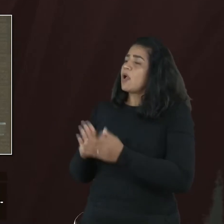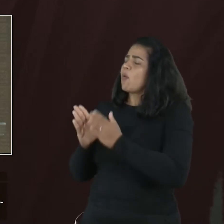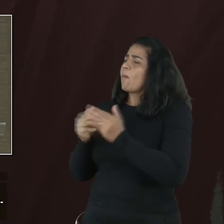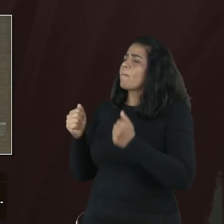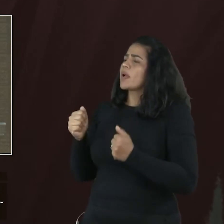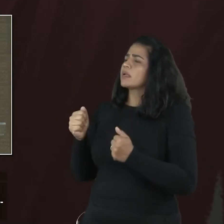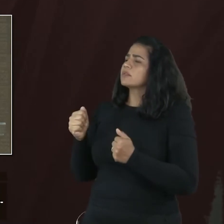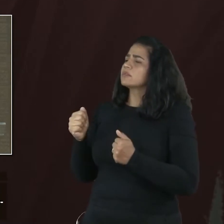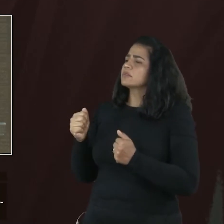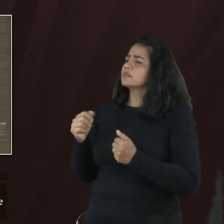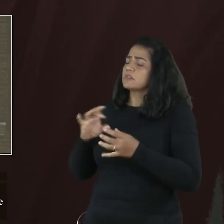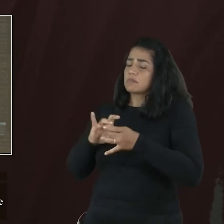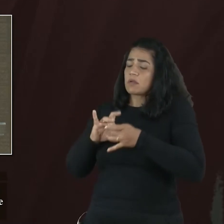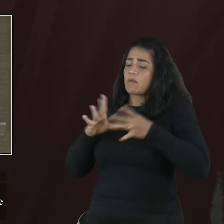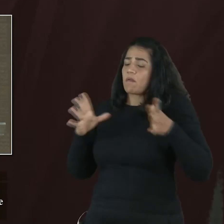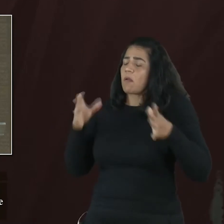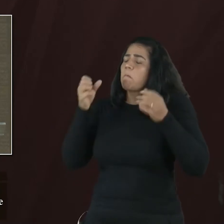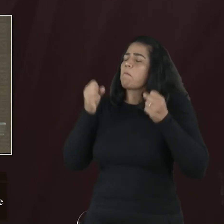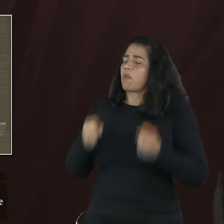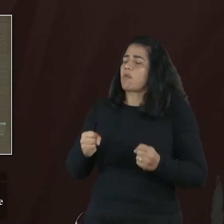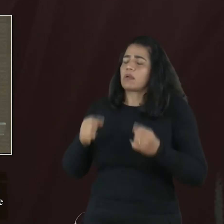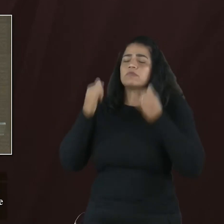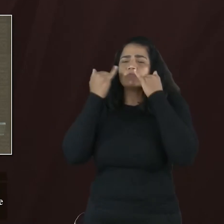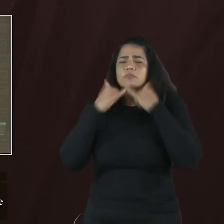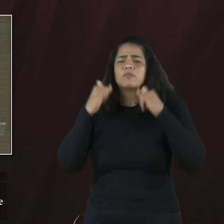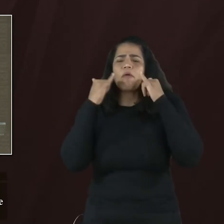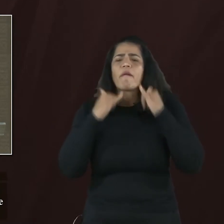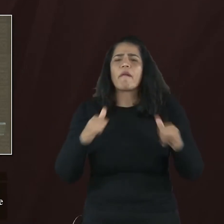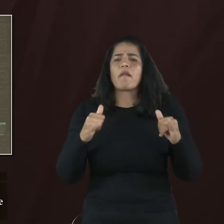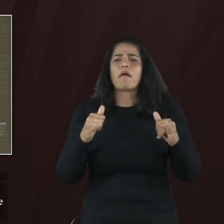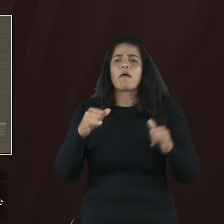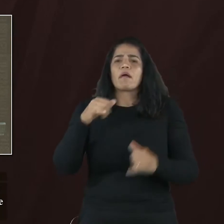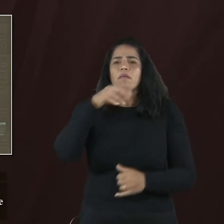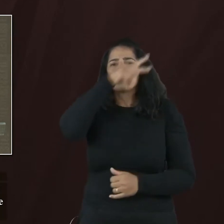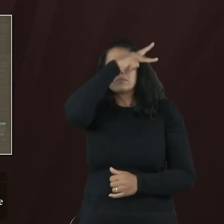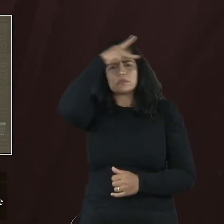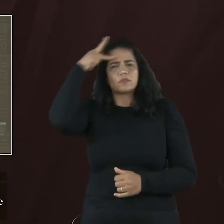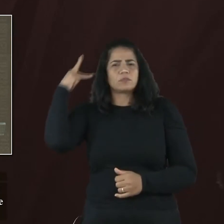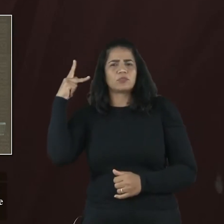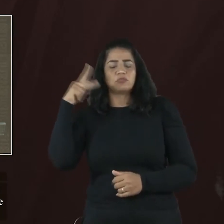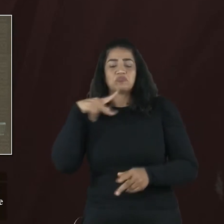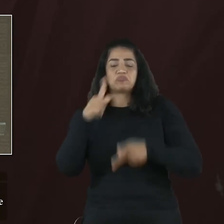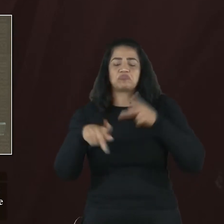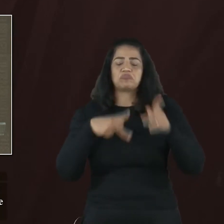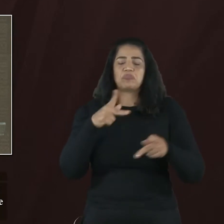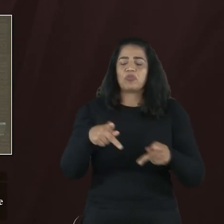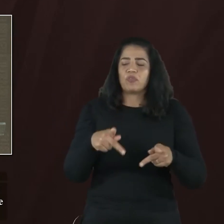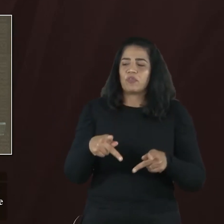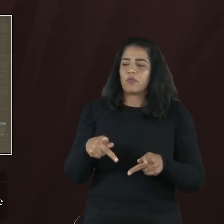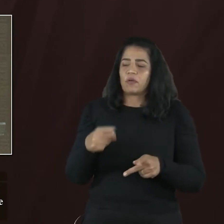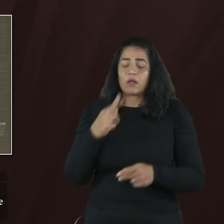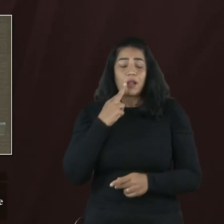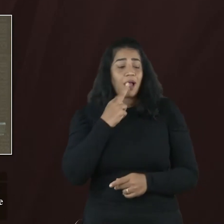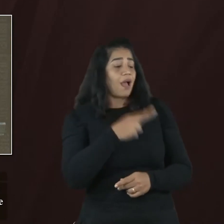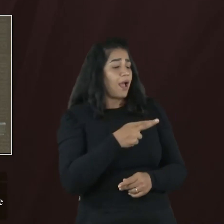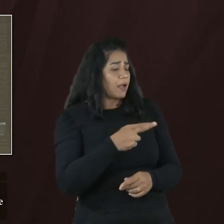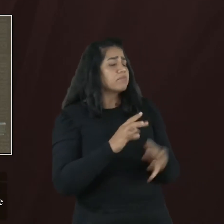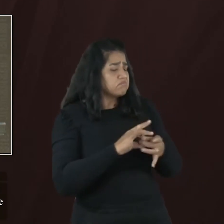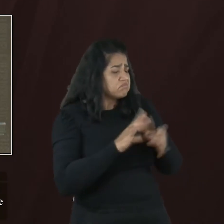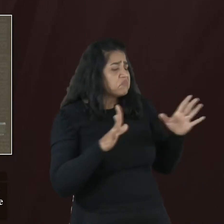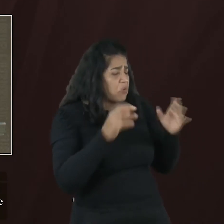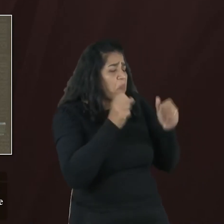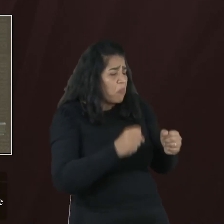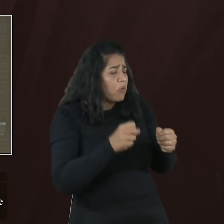ao povo. Obtida a permissão, Paulo, em pé na escada, fez com a